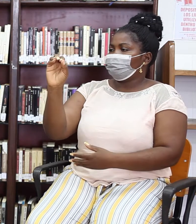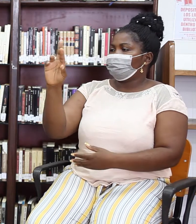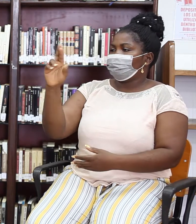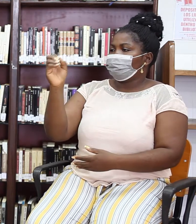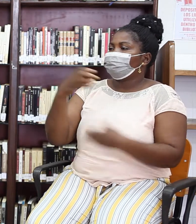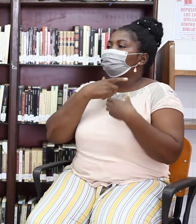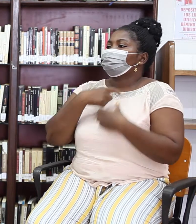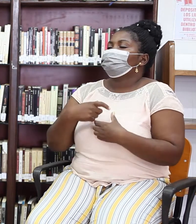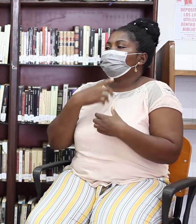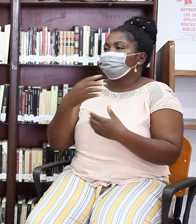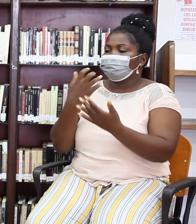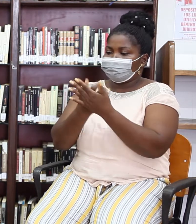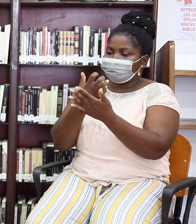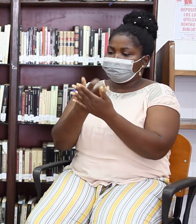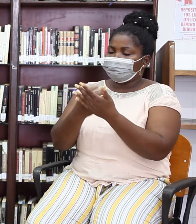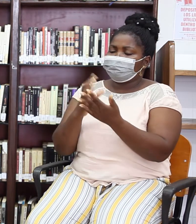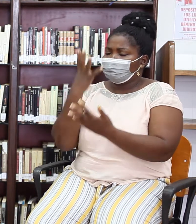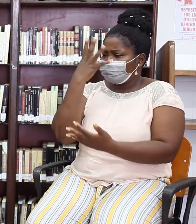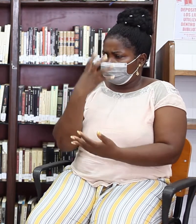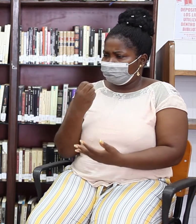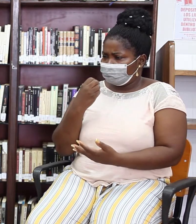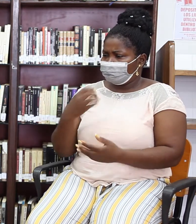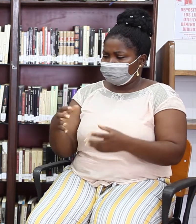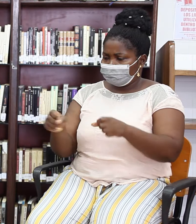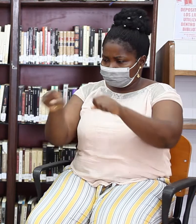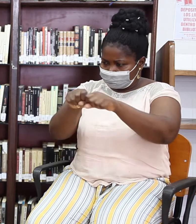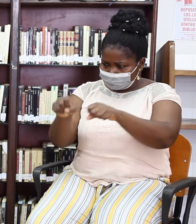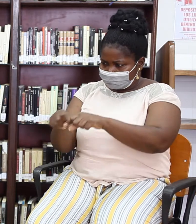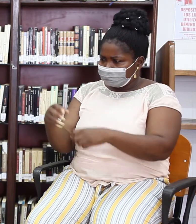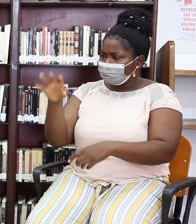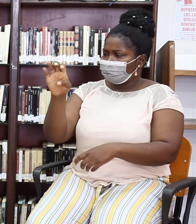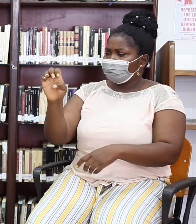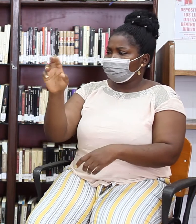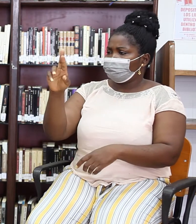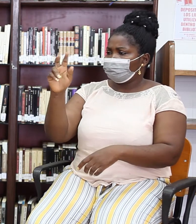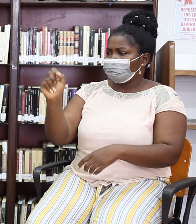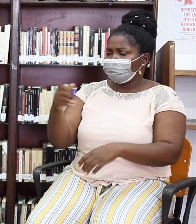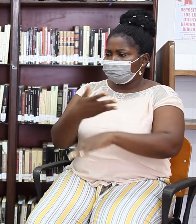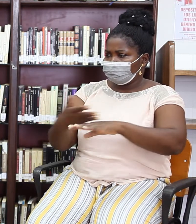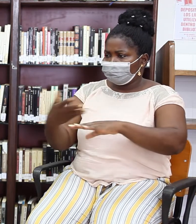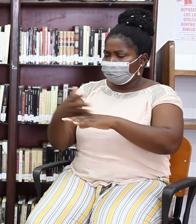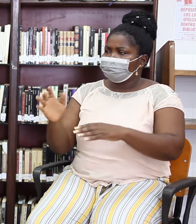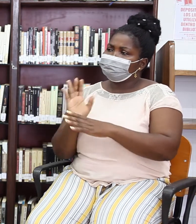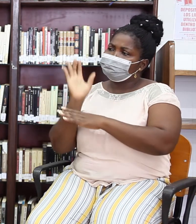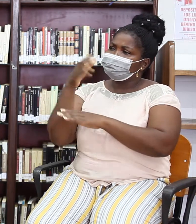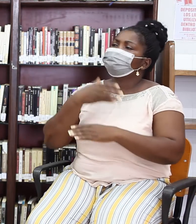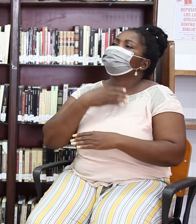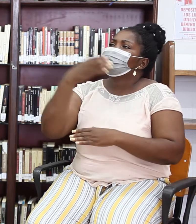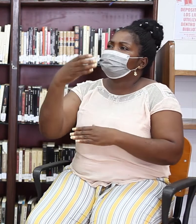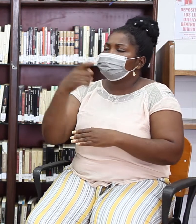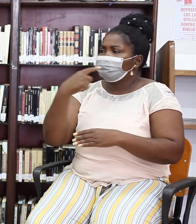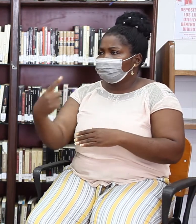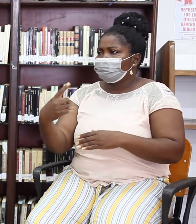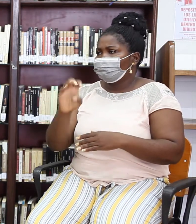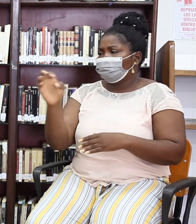y piedras preciosas, de las sandalias de ébano y piel de rinoceronte, y de la